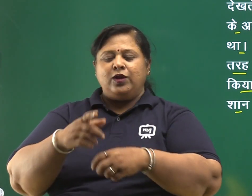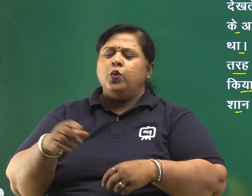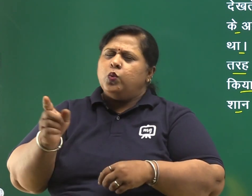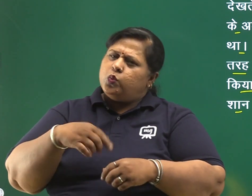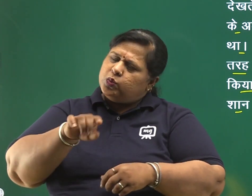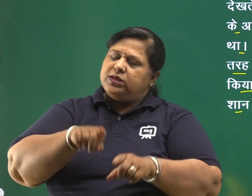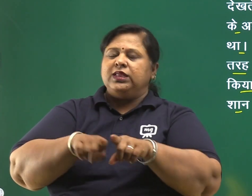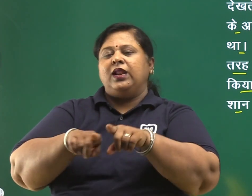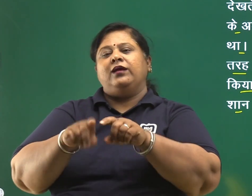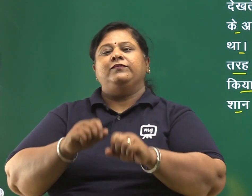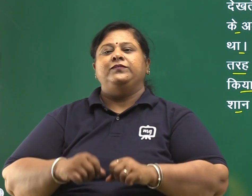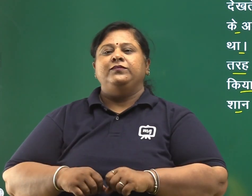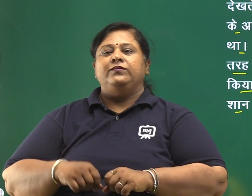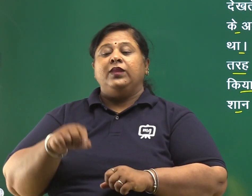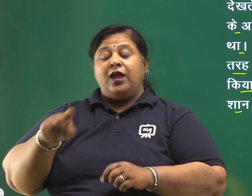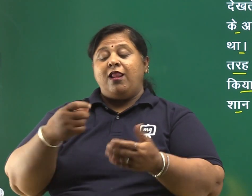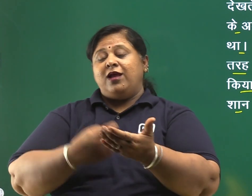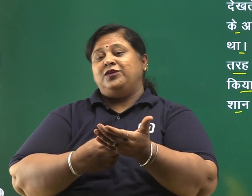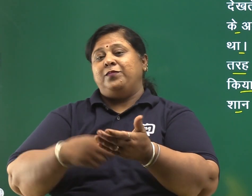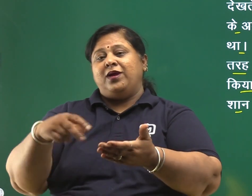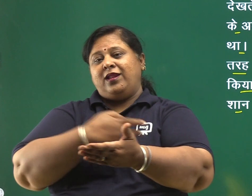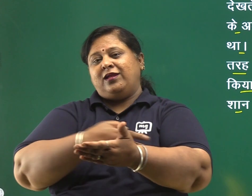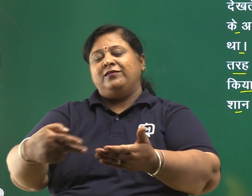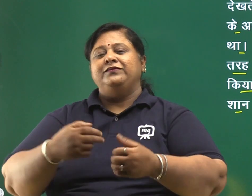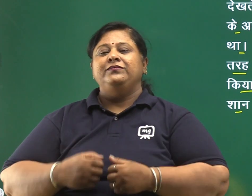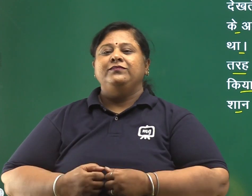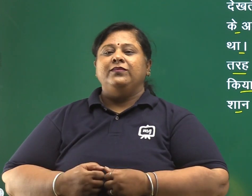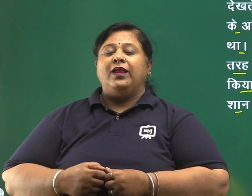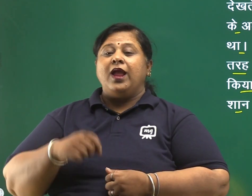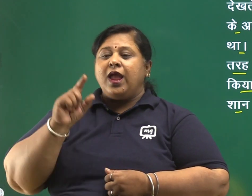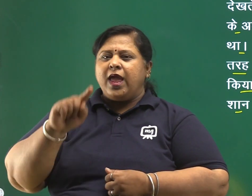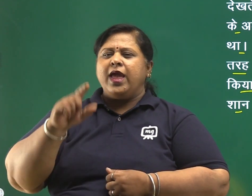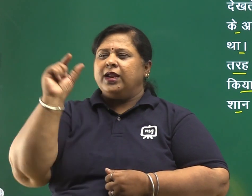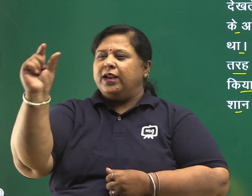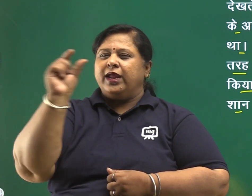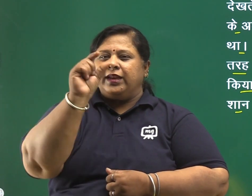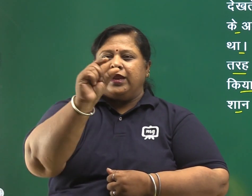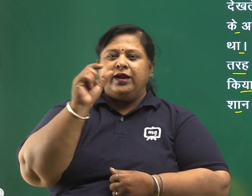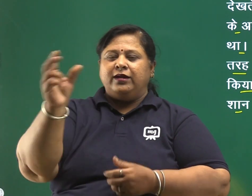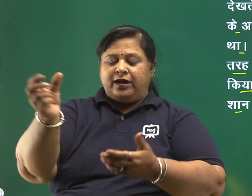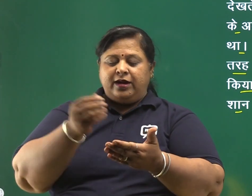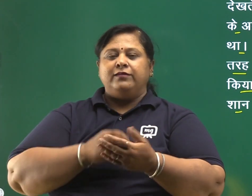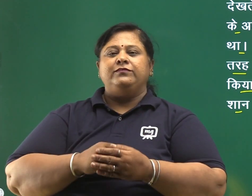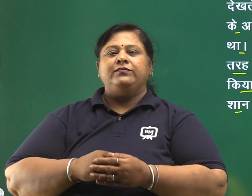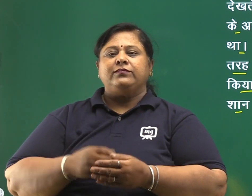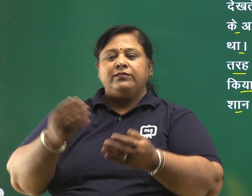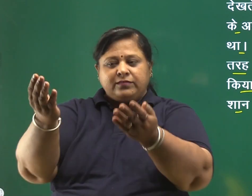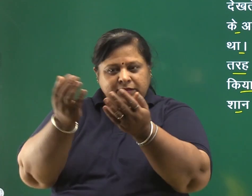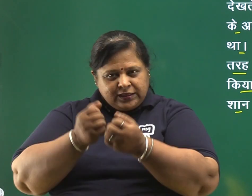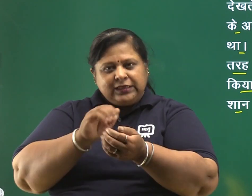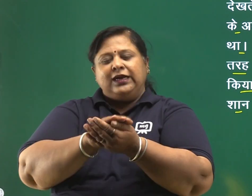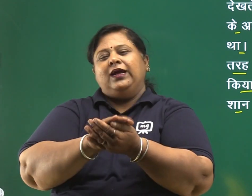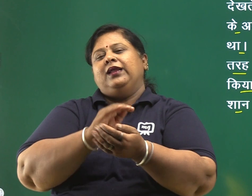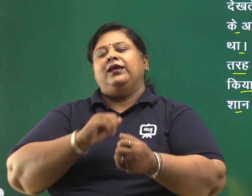उसी तरह राजप्पा ने एक एक टिकट इकट्ठा